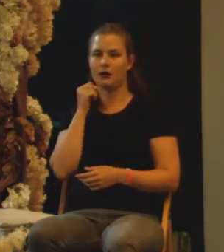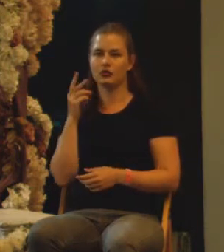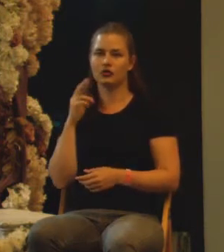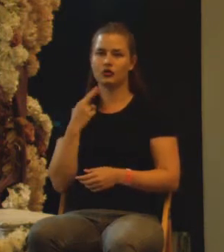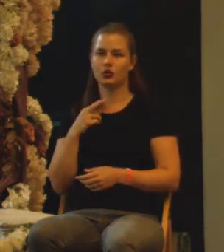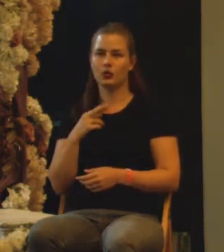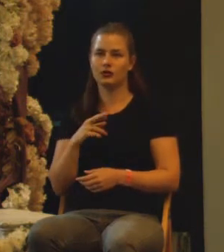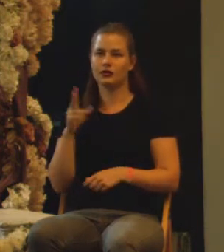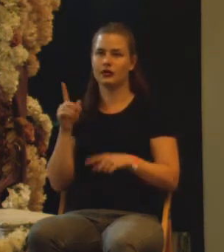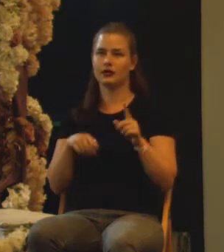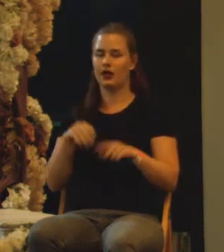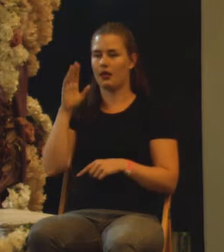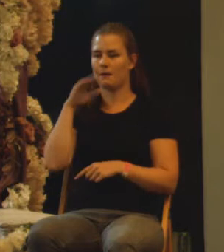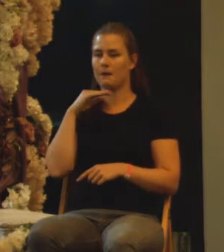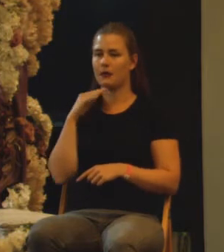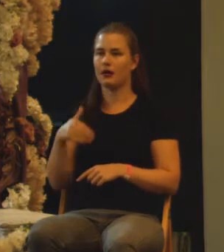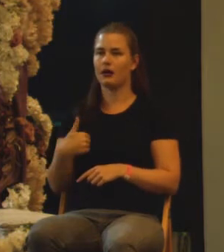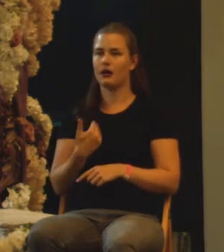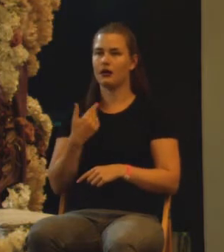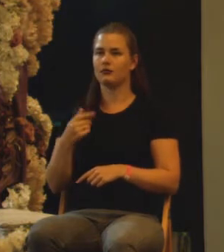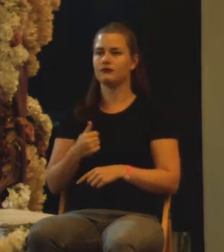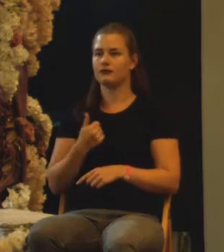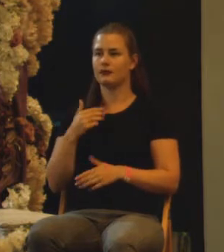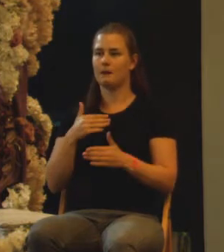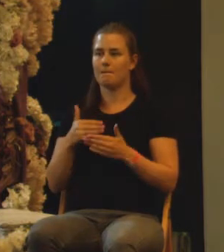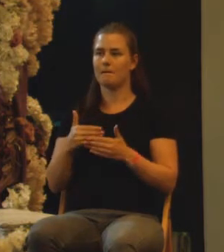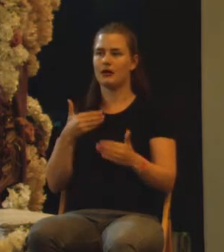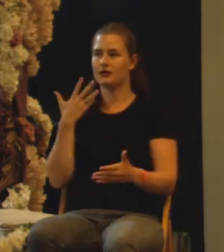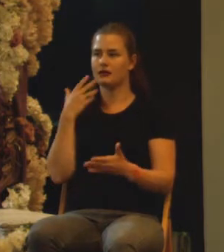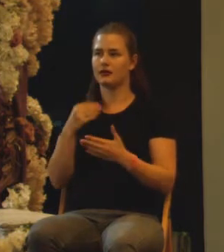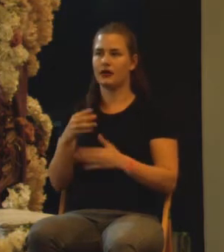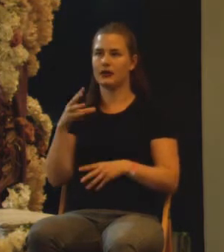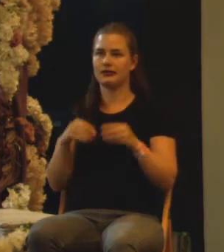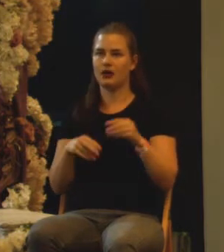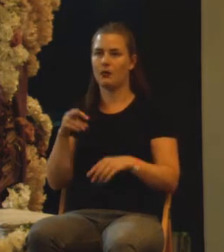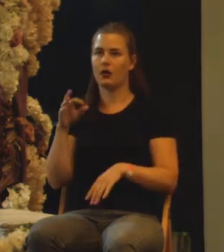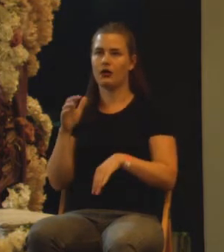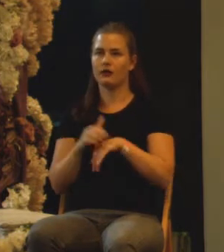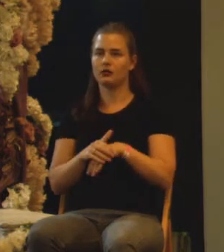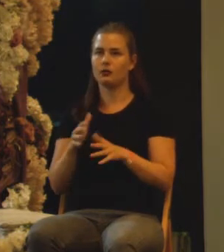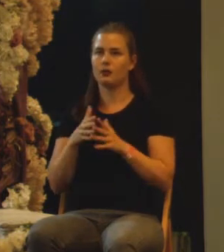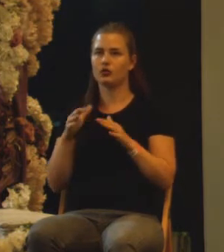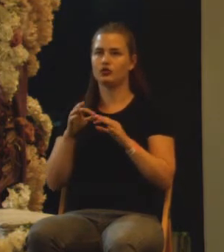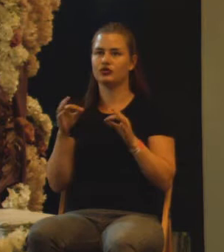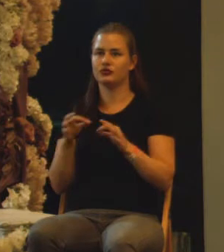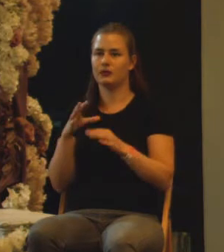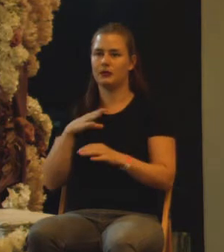тети, иногда папы хотели выделываться перед своими соседями, ну, по факту больше нечего было делать.